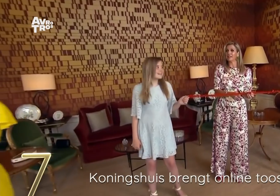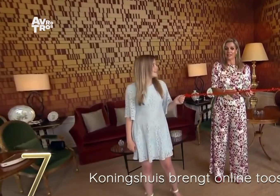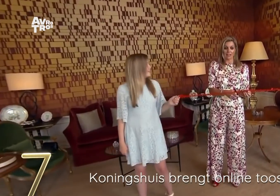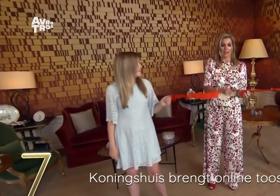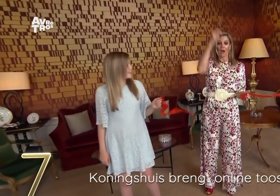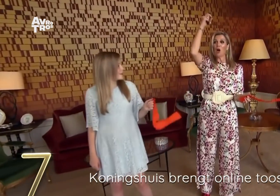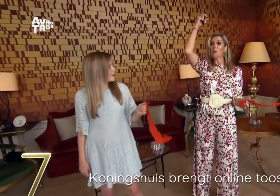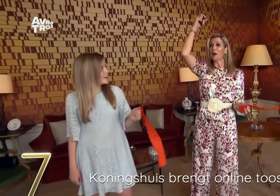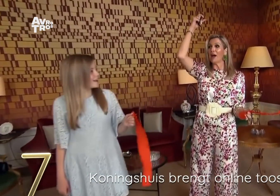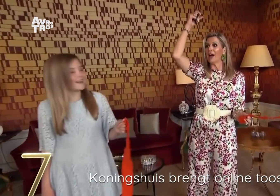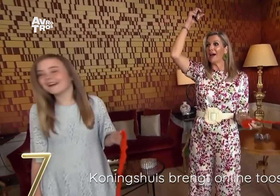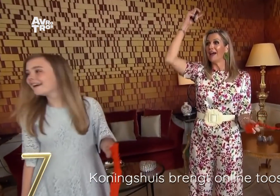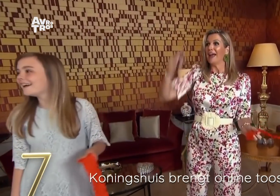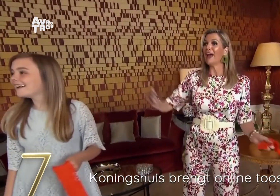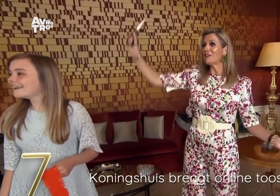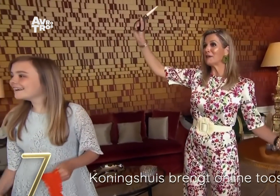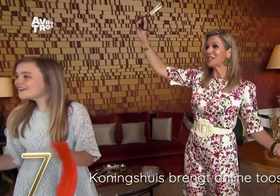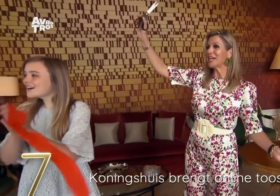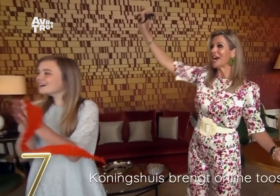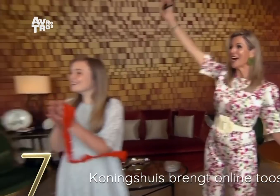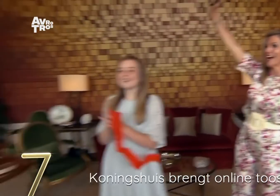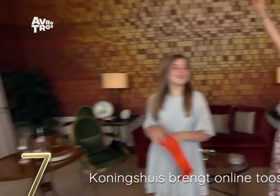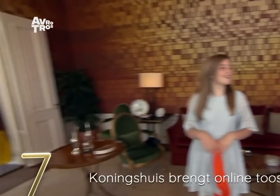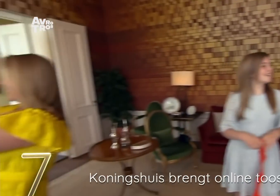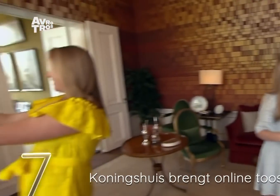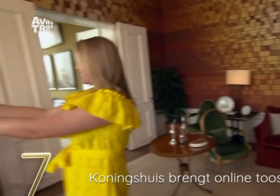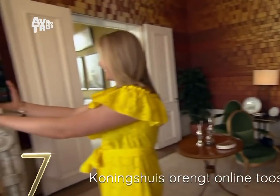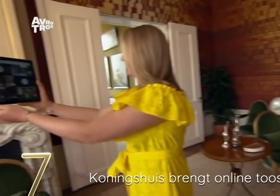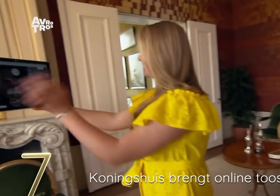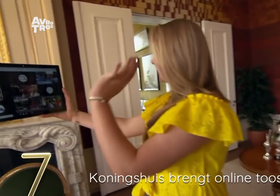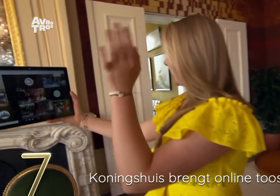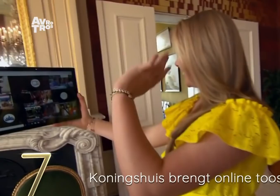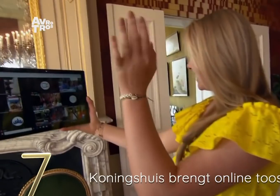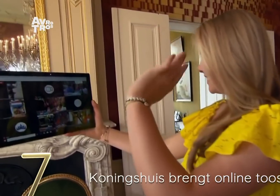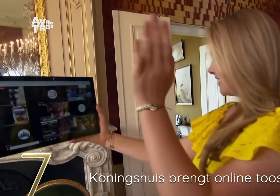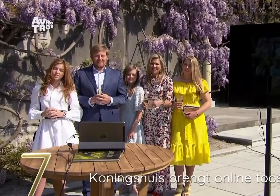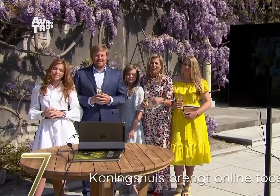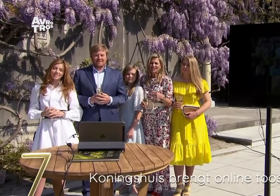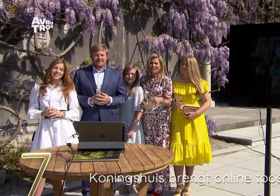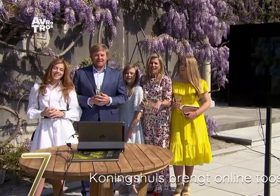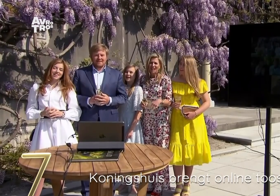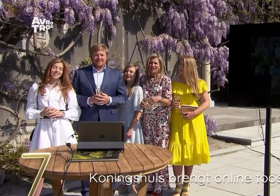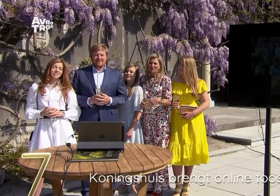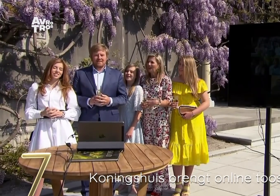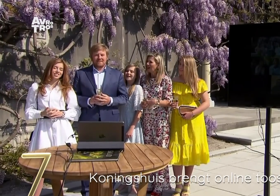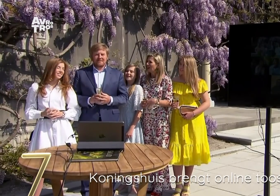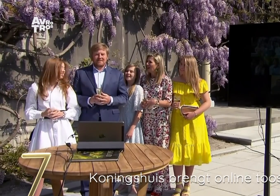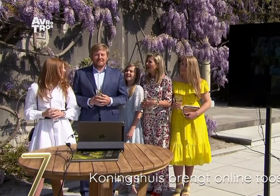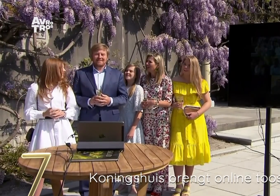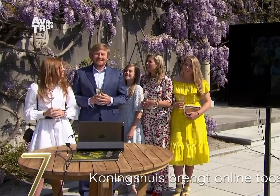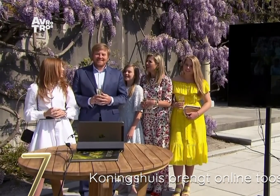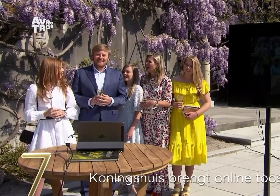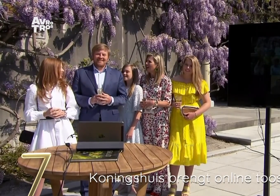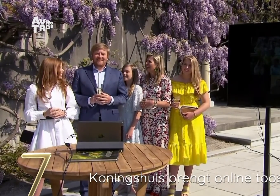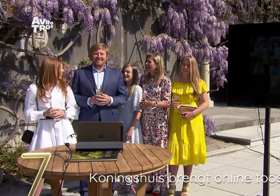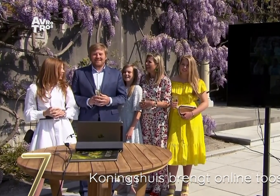kleedjesmarkt open. Heel veel plezier. Dag. Lang zal je leven.